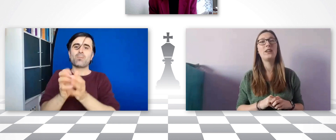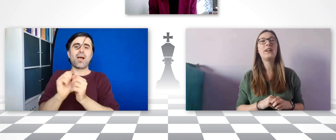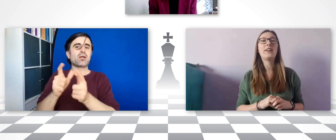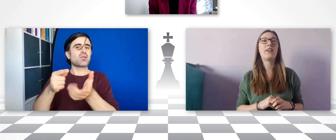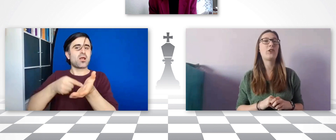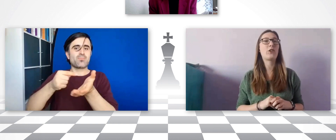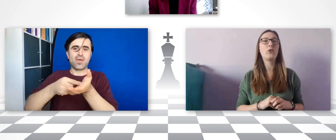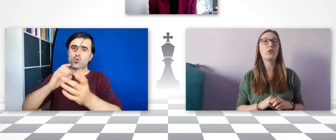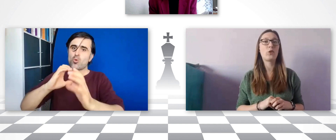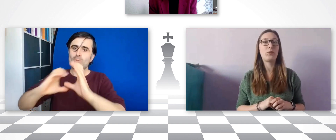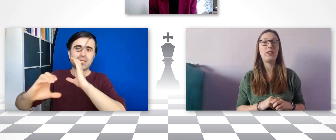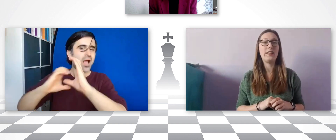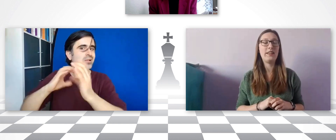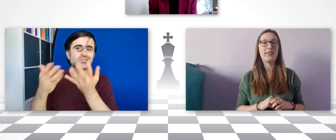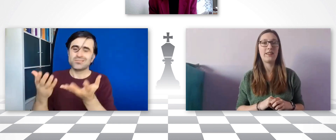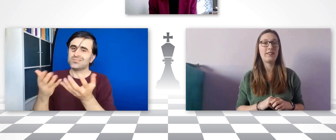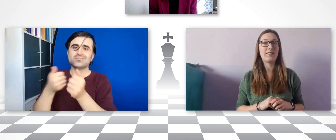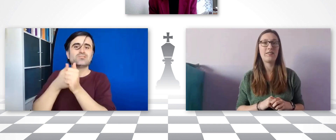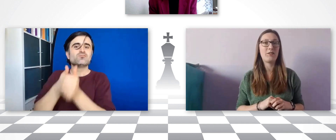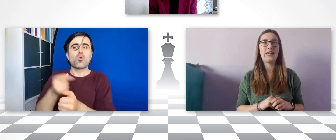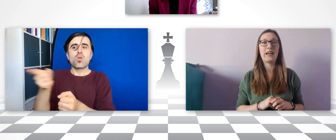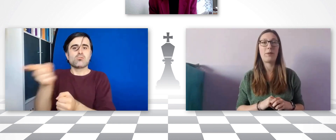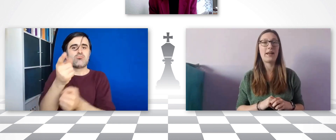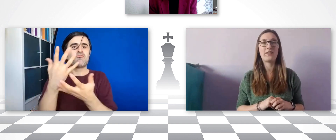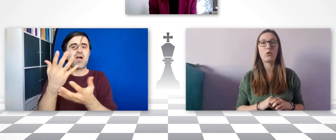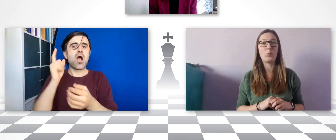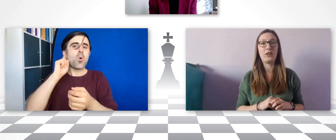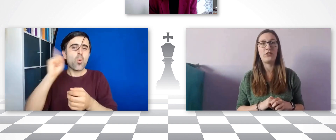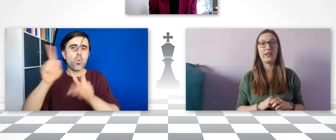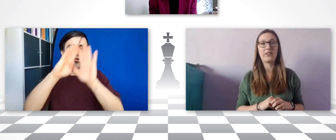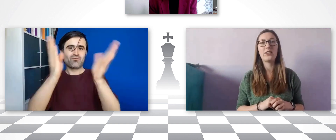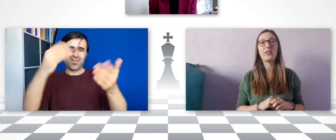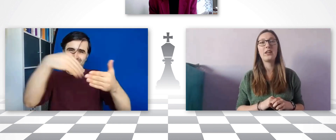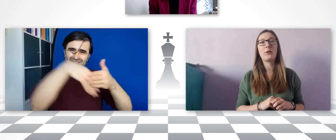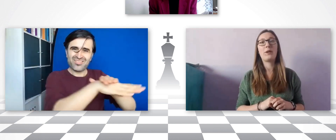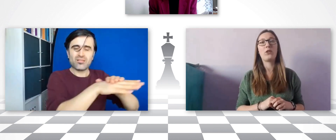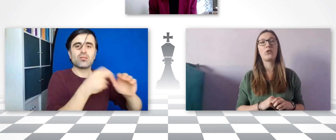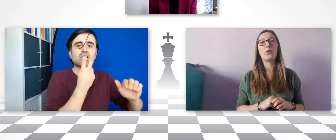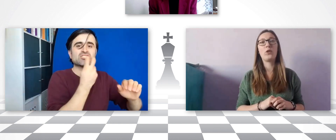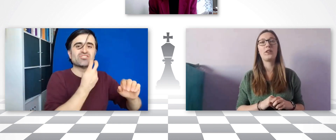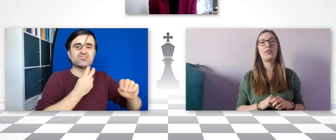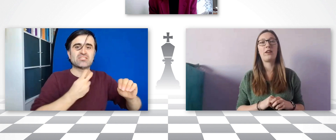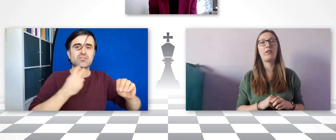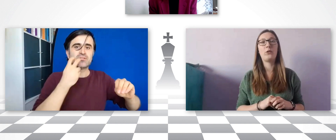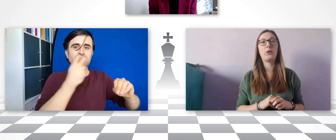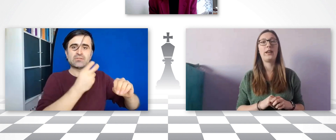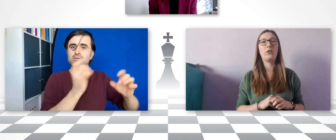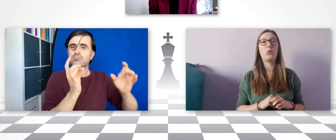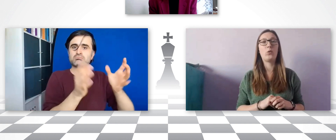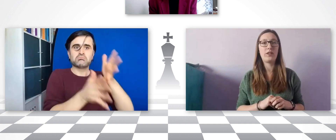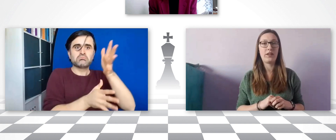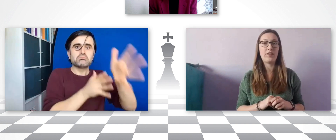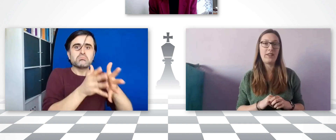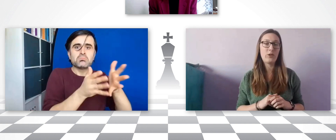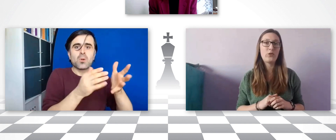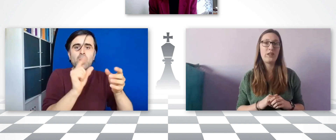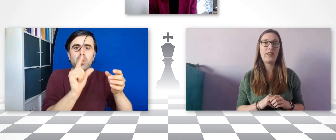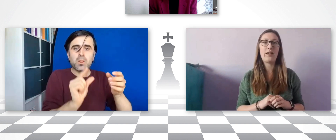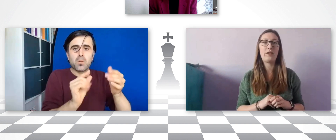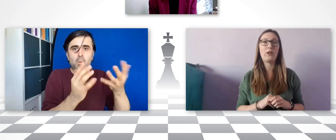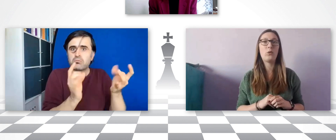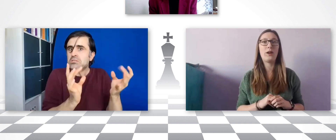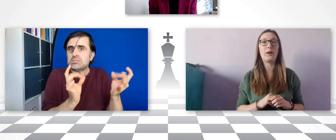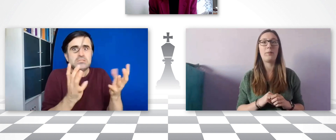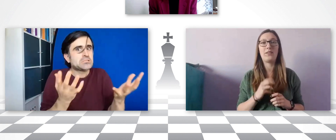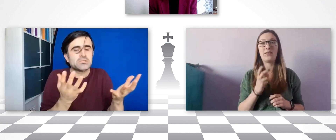zo. Nee. Er is een grote groep die niet via gebarentaal communiceert. Met als gevolg dat zij veel in de horende wereld zitten